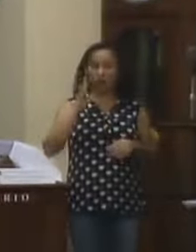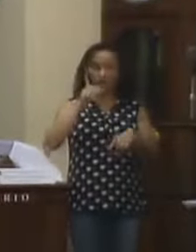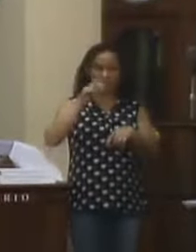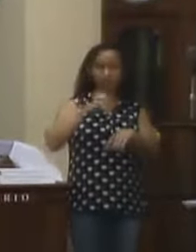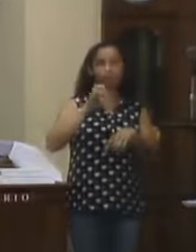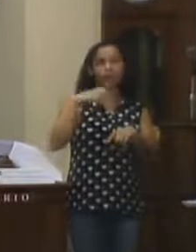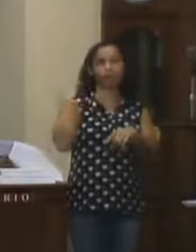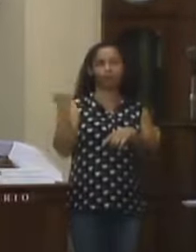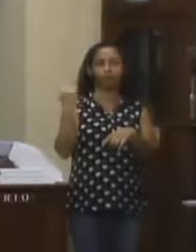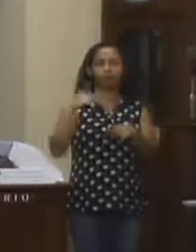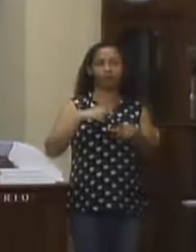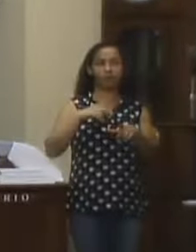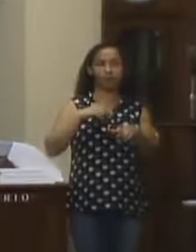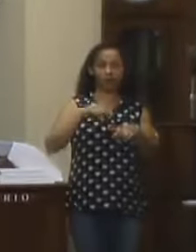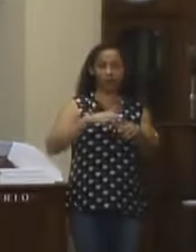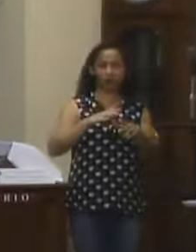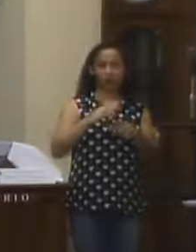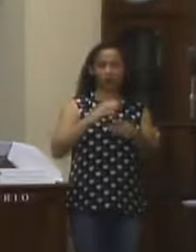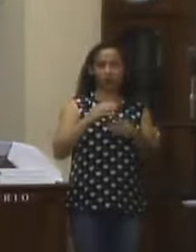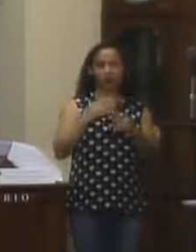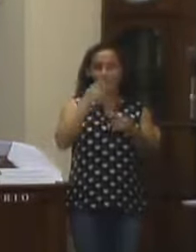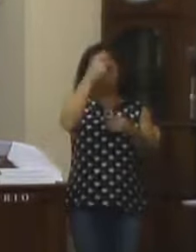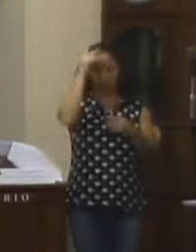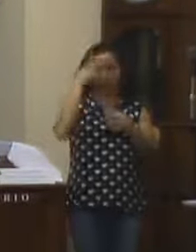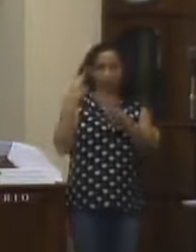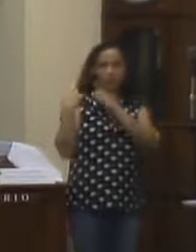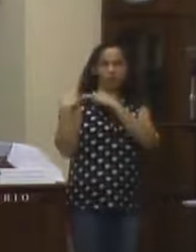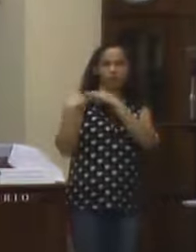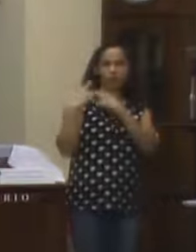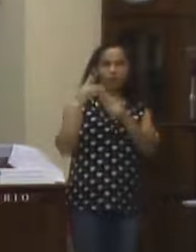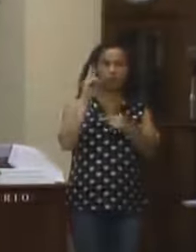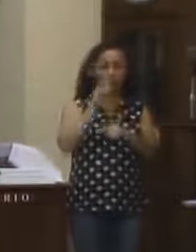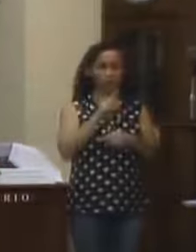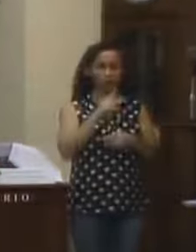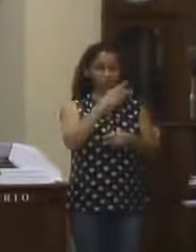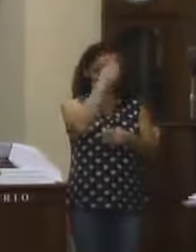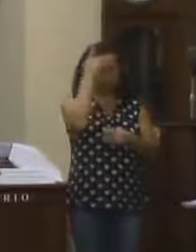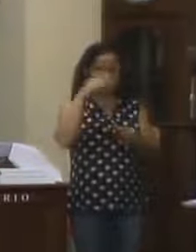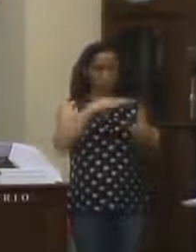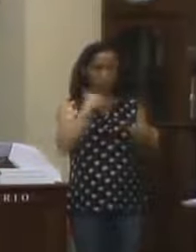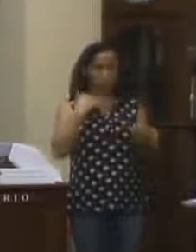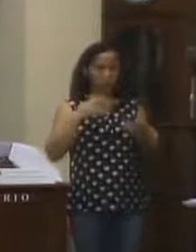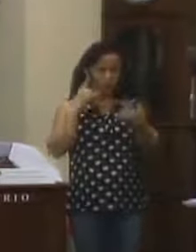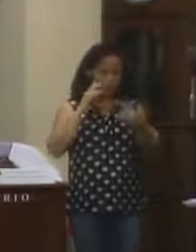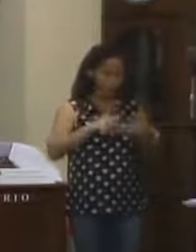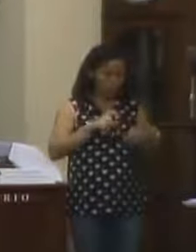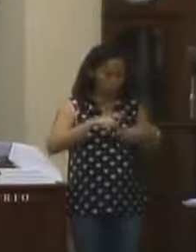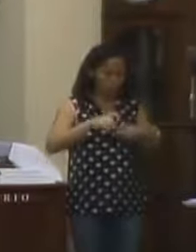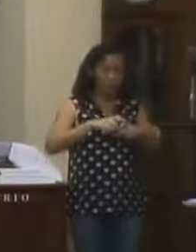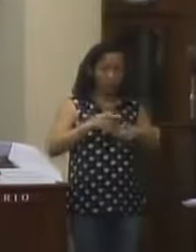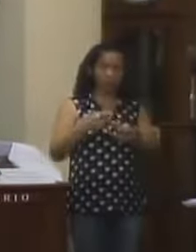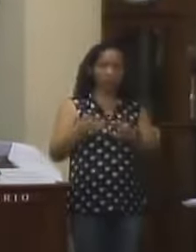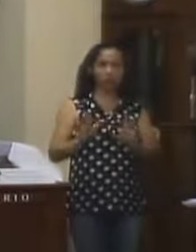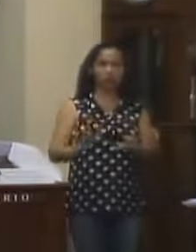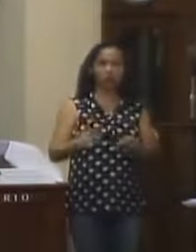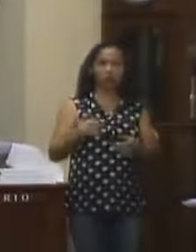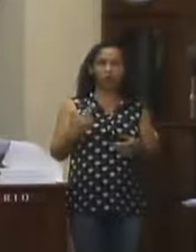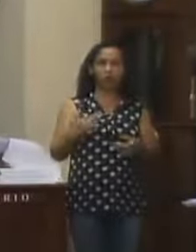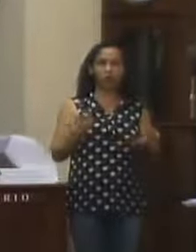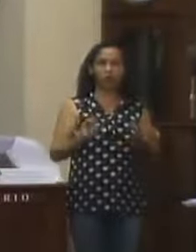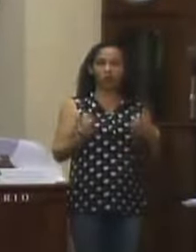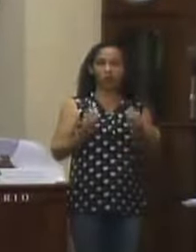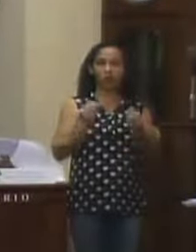serviço de verificação de óbito, entende não ser possível, em especial pela forma encontrada, ou seja, através de projeto de lei originário da Casa de